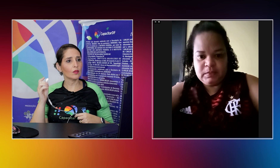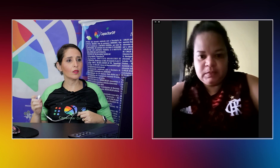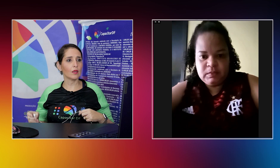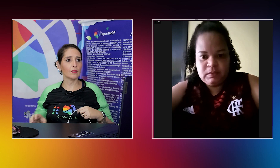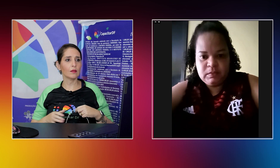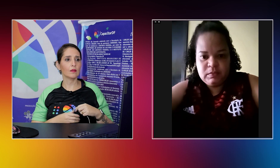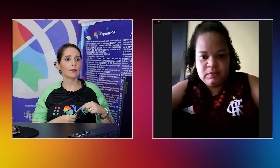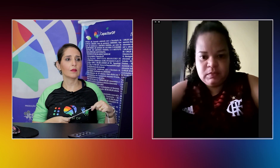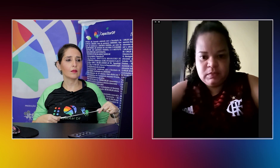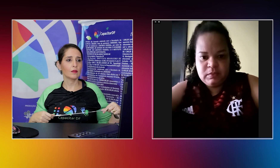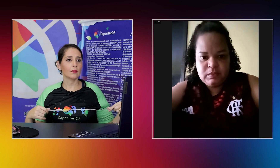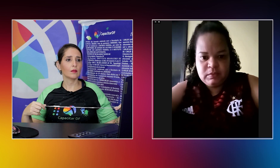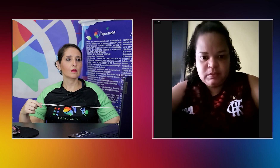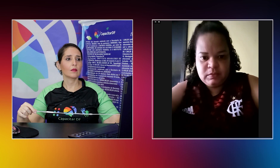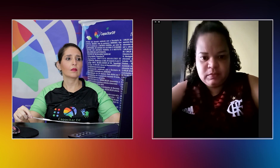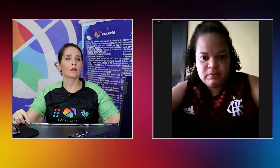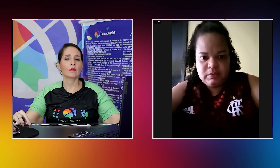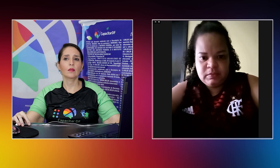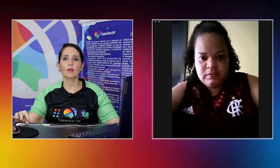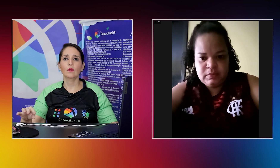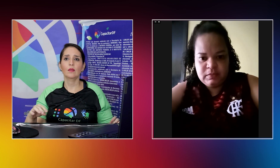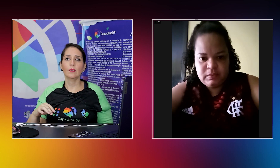Pode cortar.